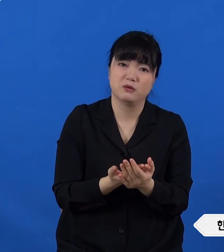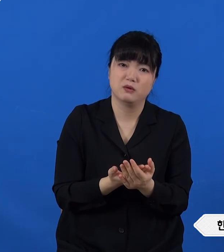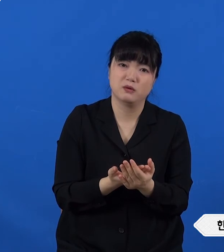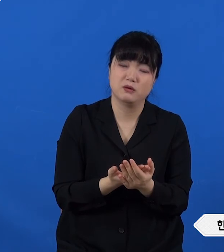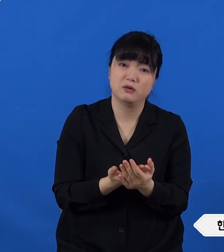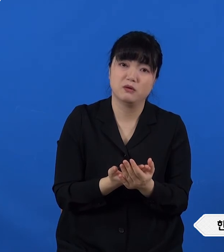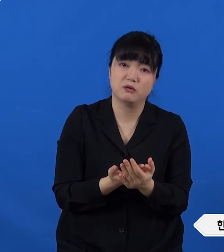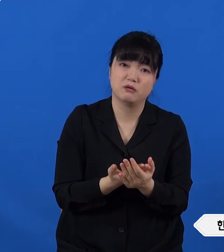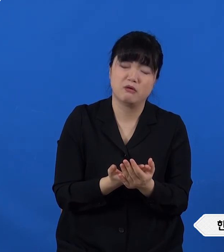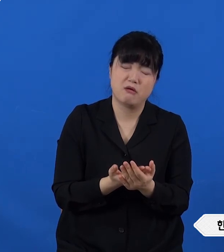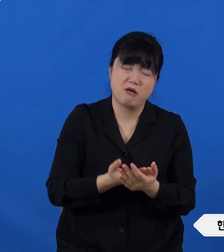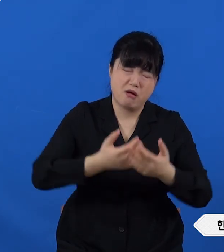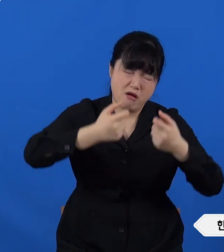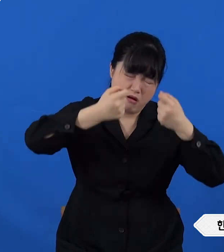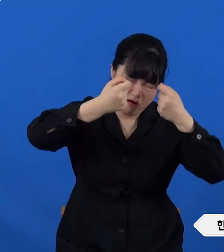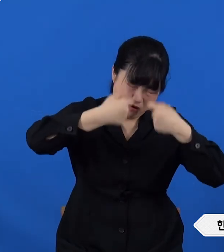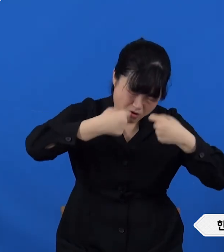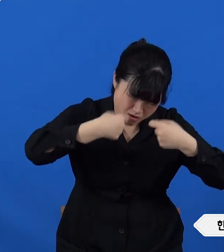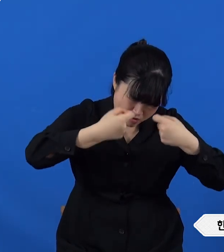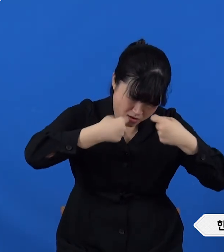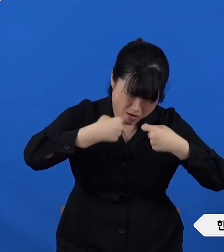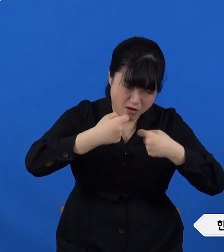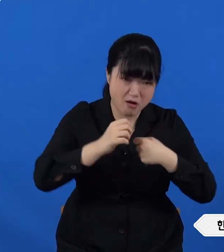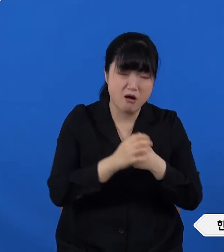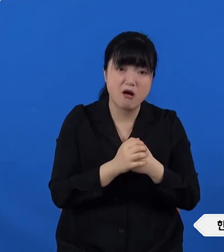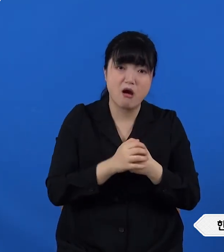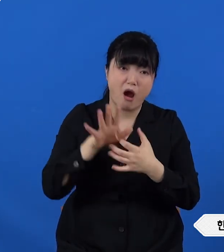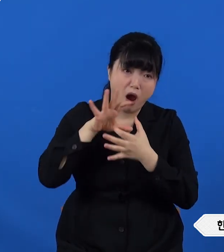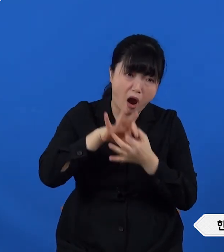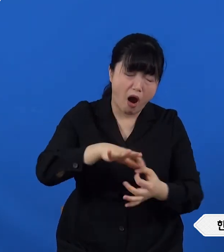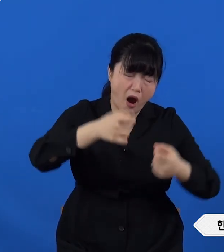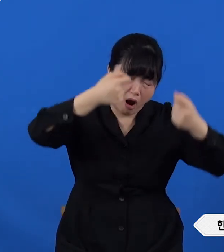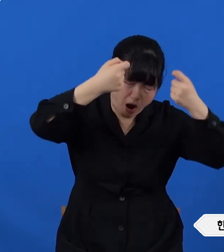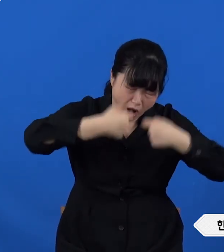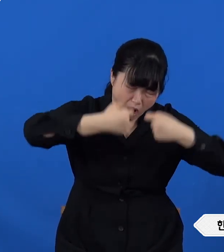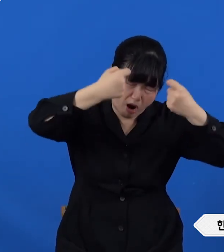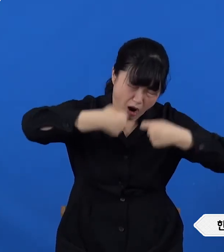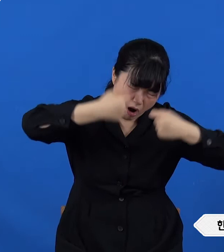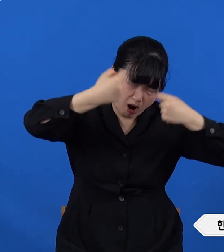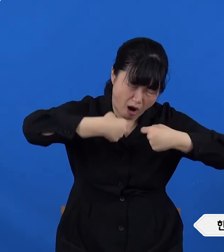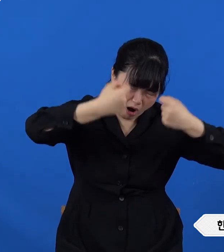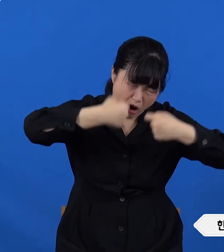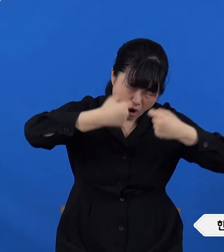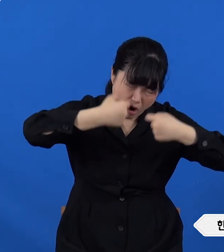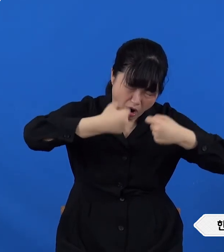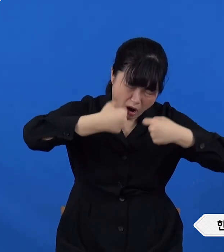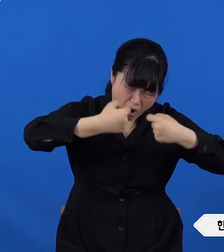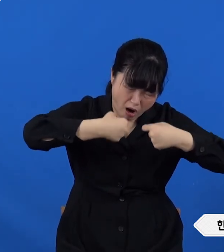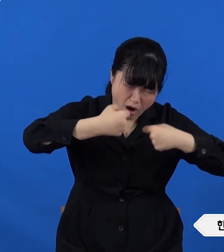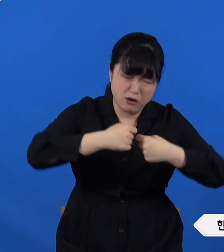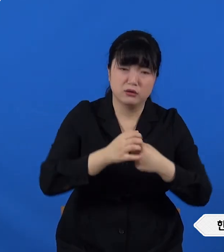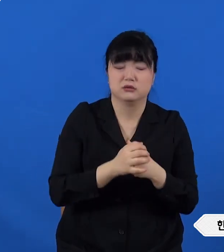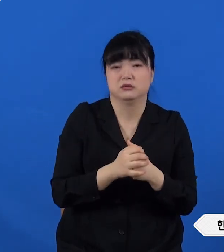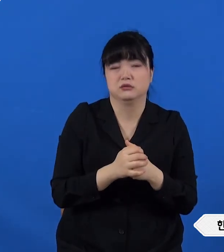그냥 통곡을 하십니다. 한번 울음이 터지니까 응응 하면서 대성통곡을